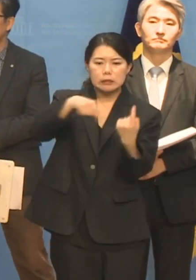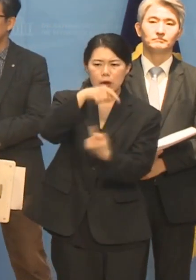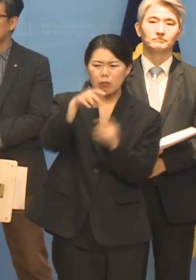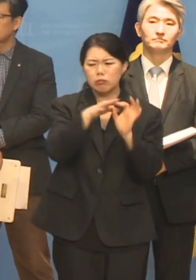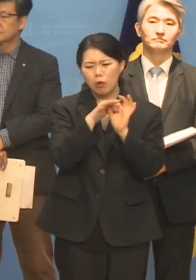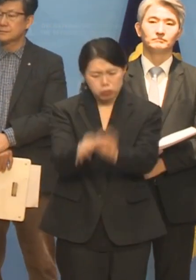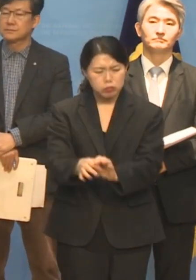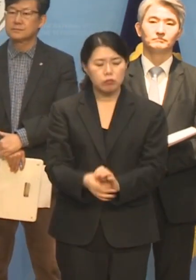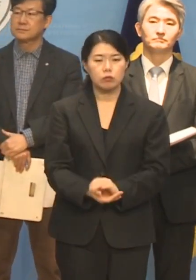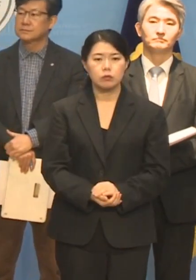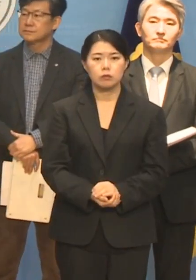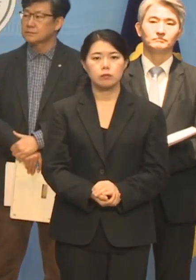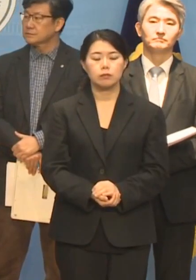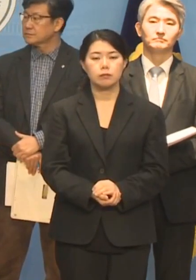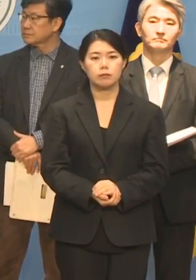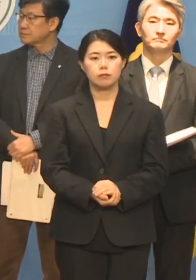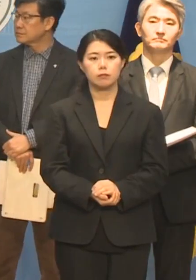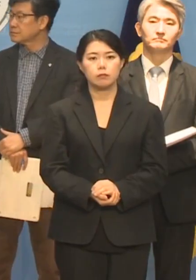계속되고 있습니다.